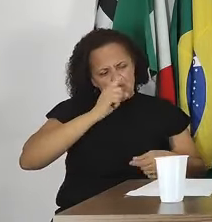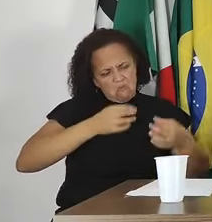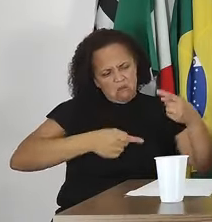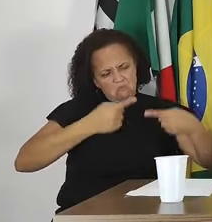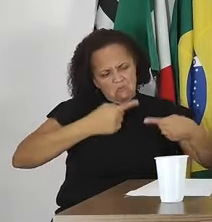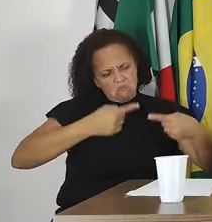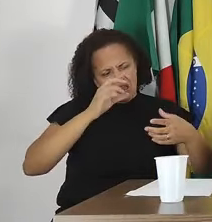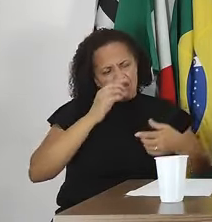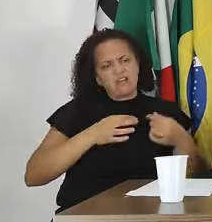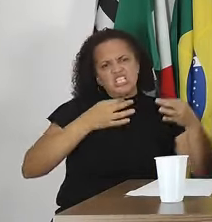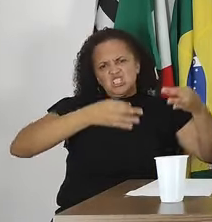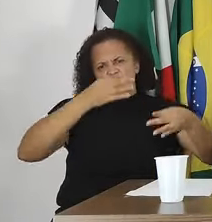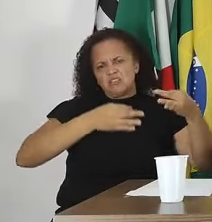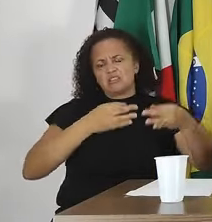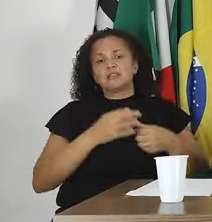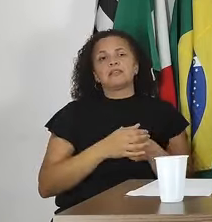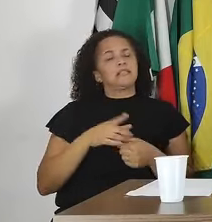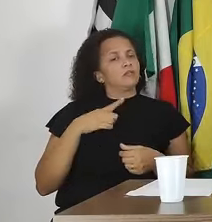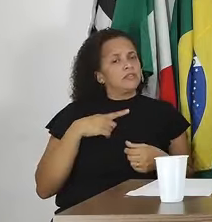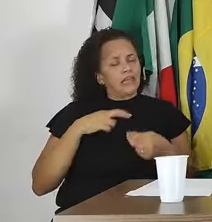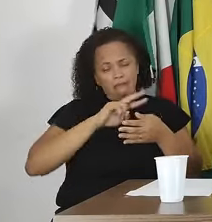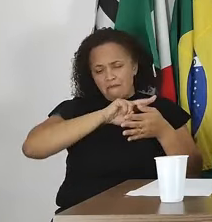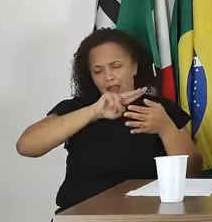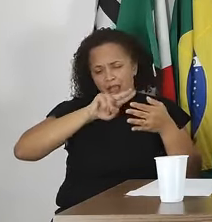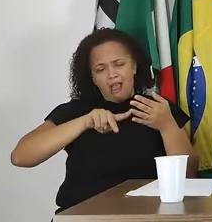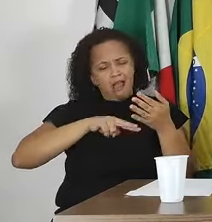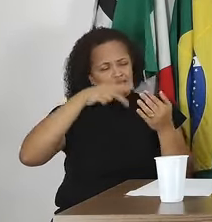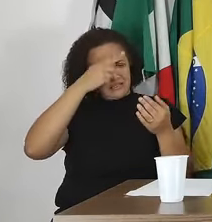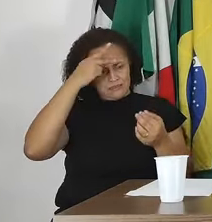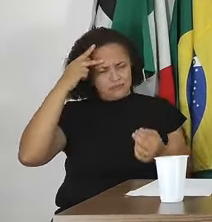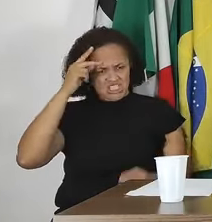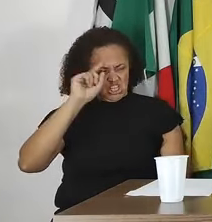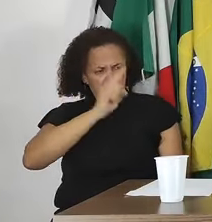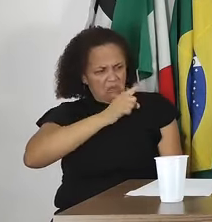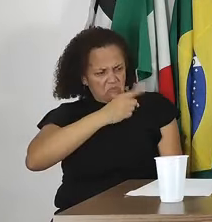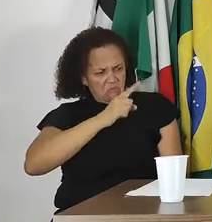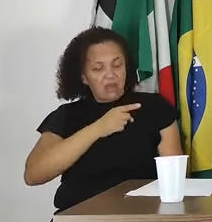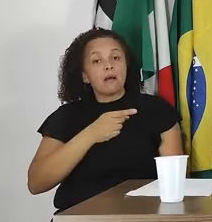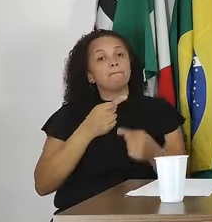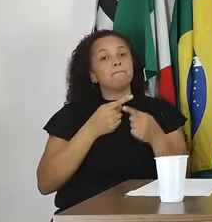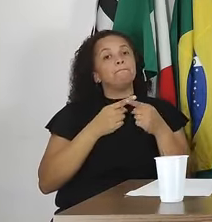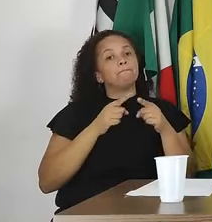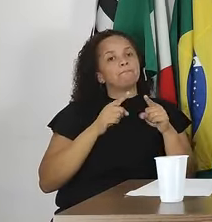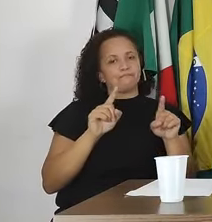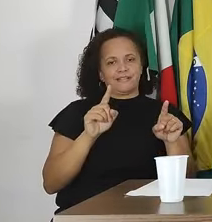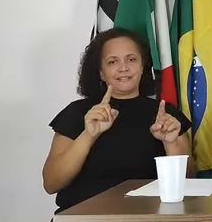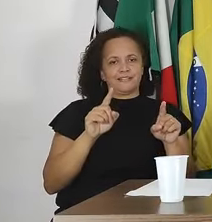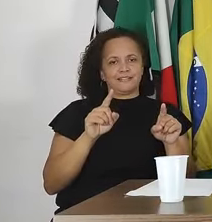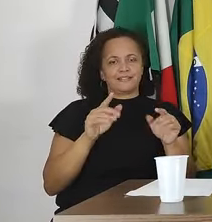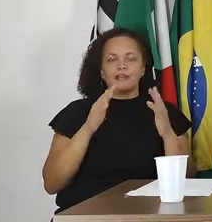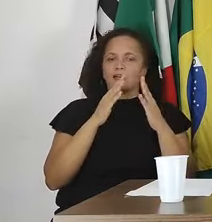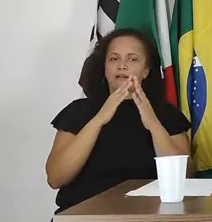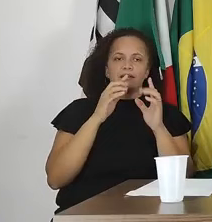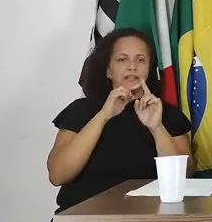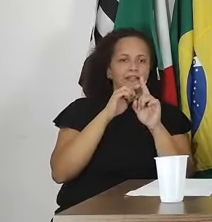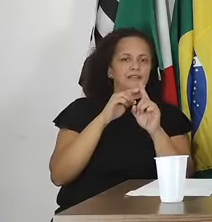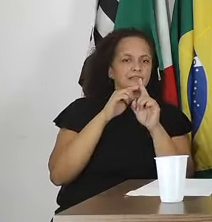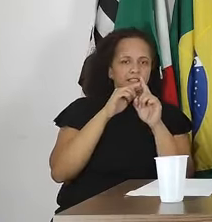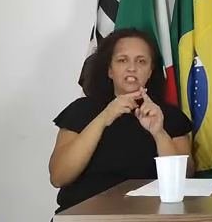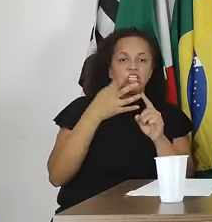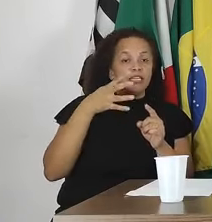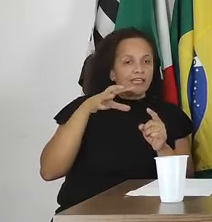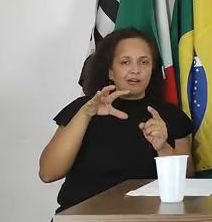Então tem muita gente para condenar, né? E esse não é o papel da igreja. O papel da igreja é levantar o